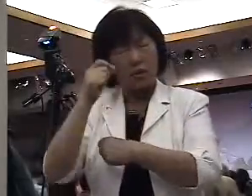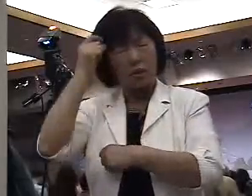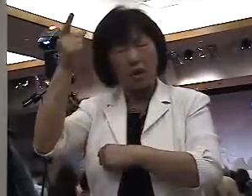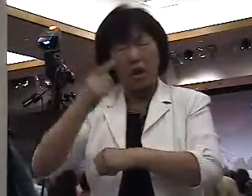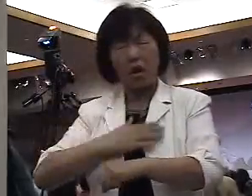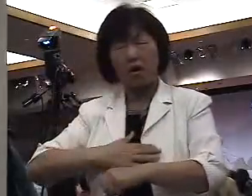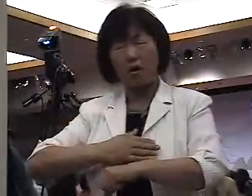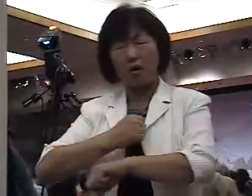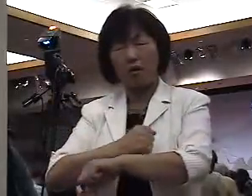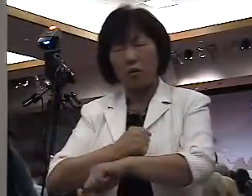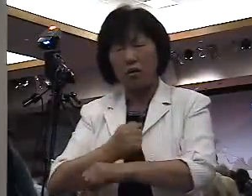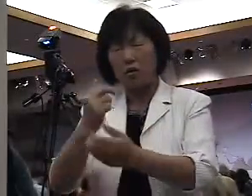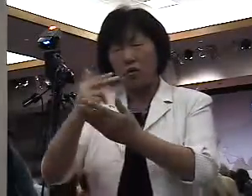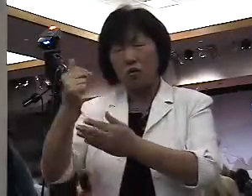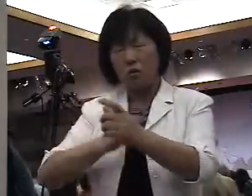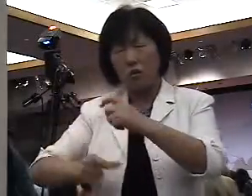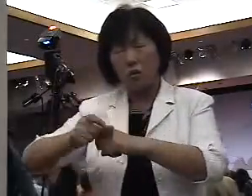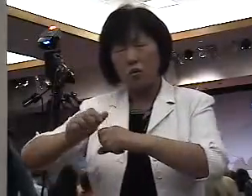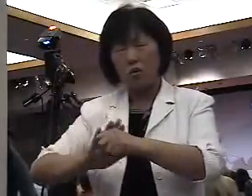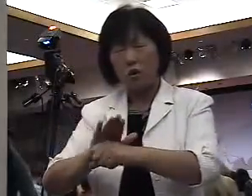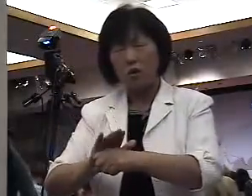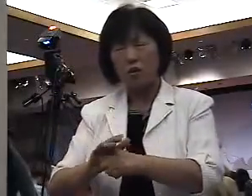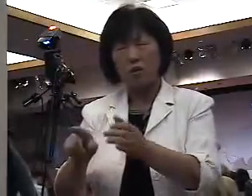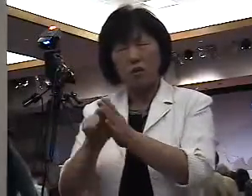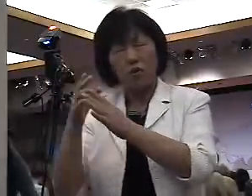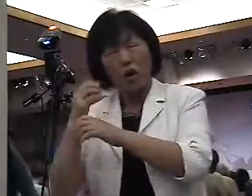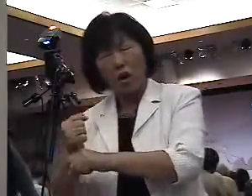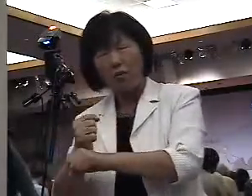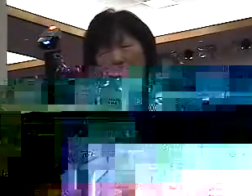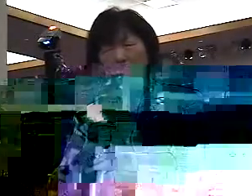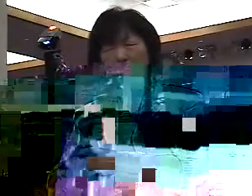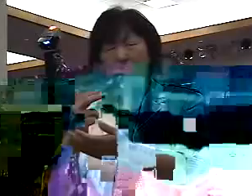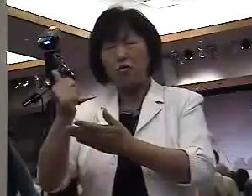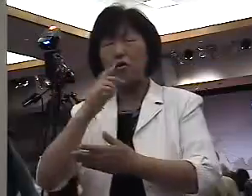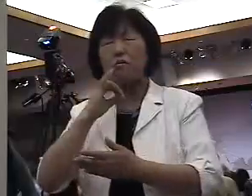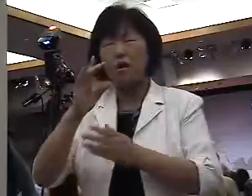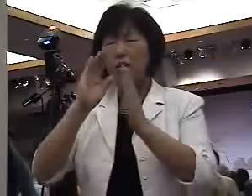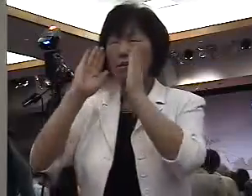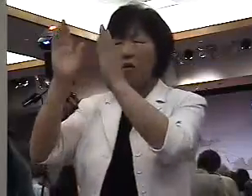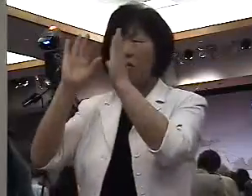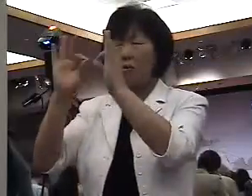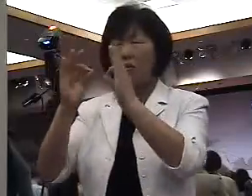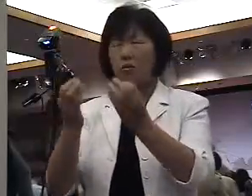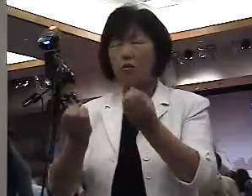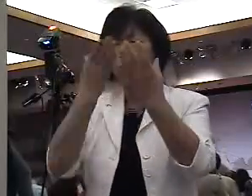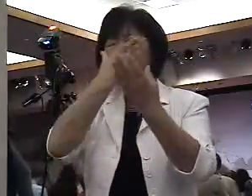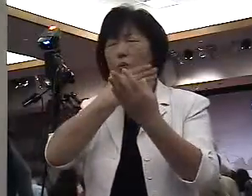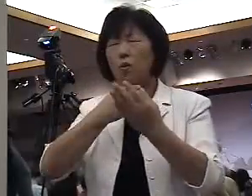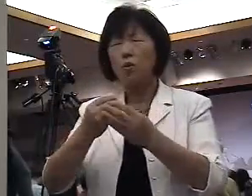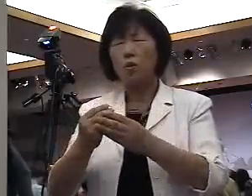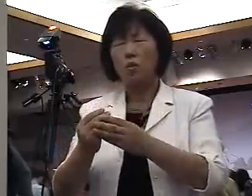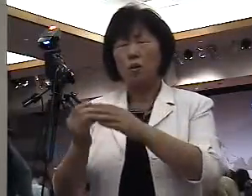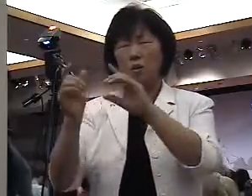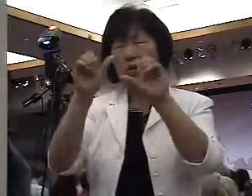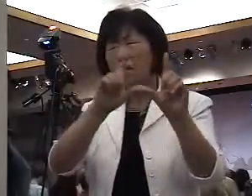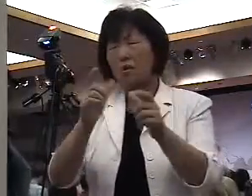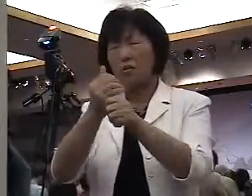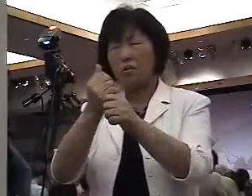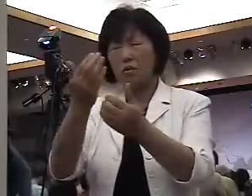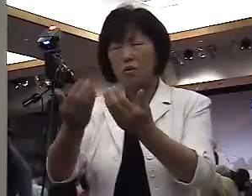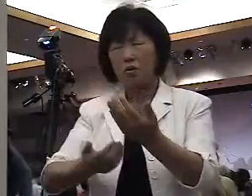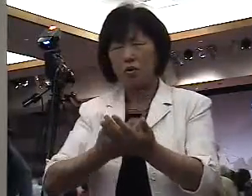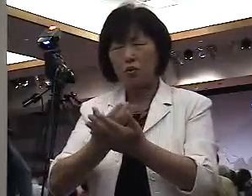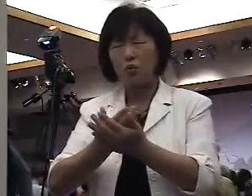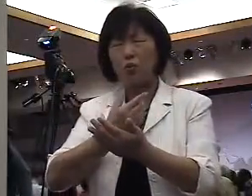알게 하시고 주님을 더욱 사랑하고 신뢰하며 주님만 바라보는 축복의 삶을 살도록 붙들어 주시기를